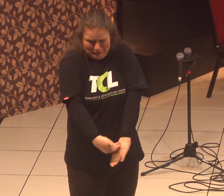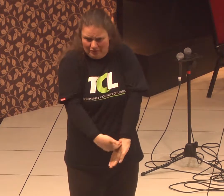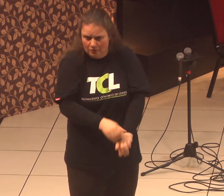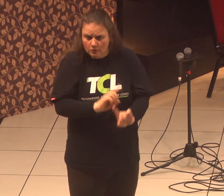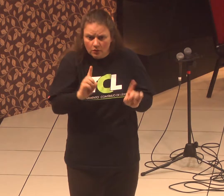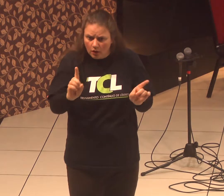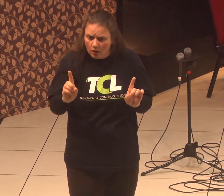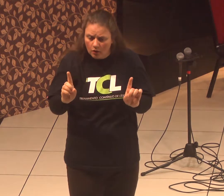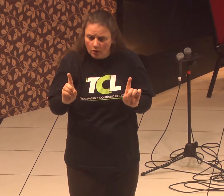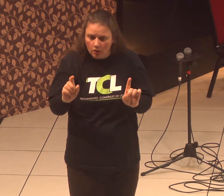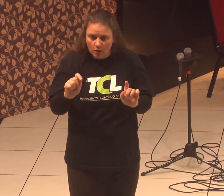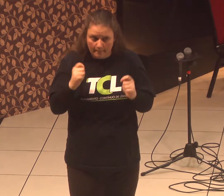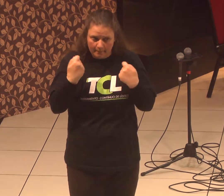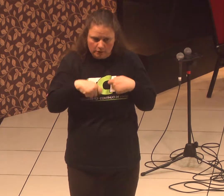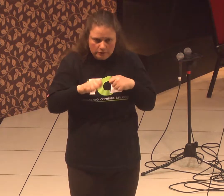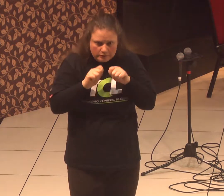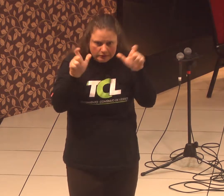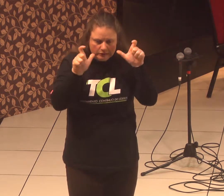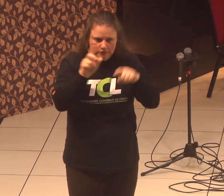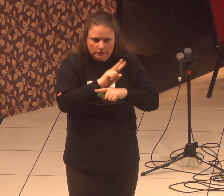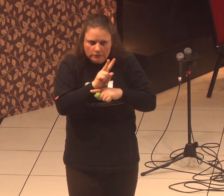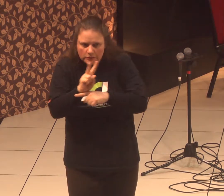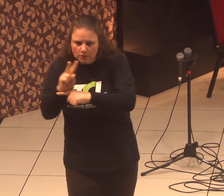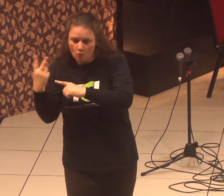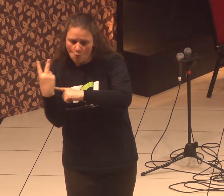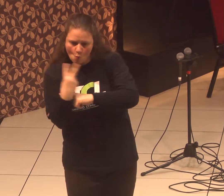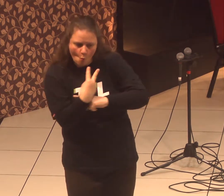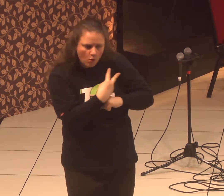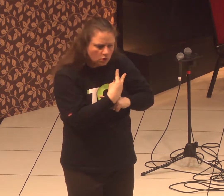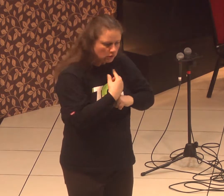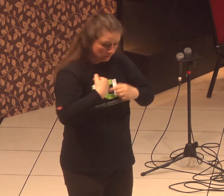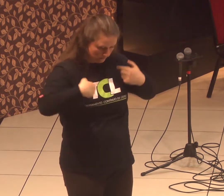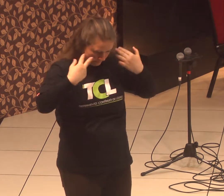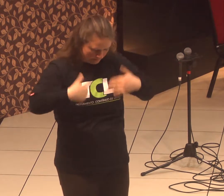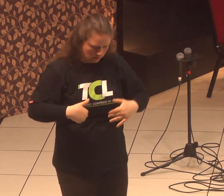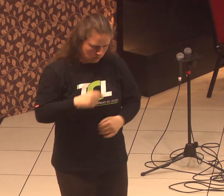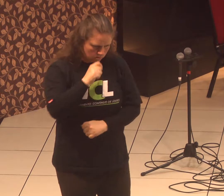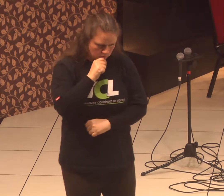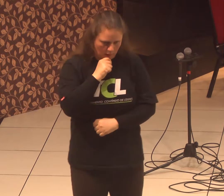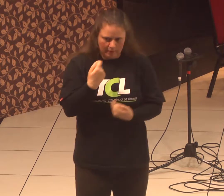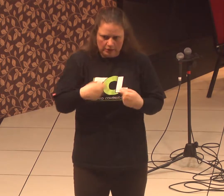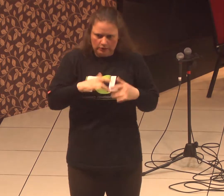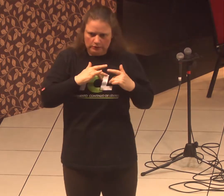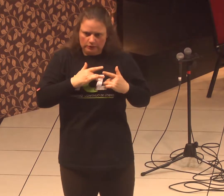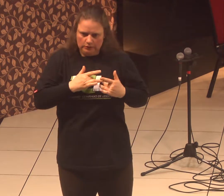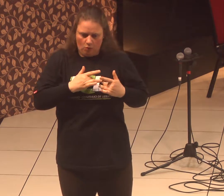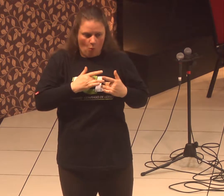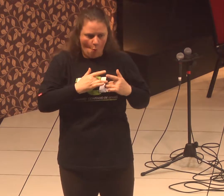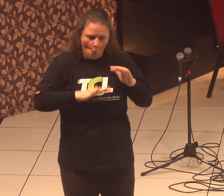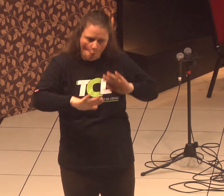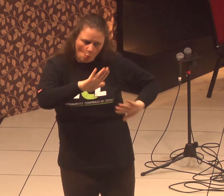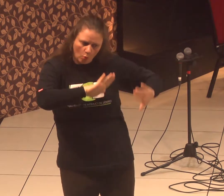que vigiar para que isso não seja uma coisa mecânica. Ter a consciência desse nome e do poder dele.